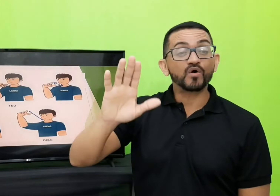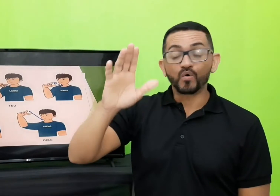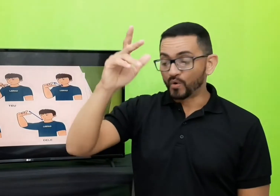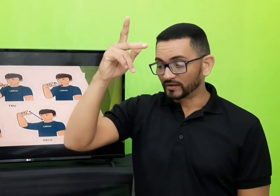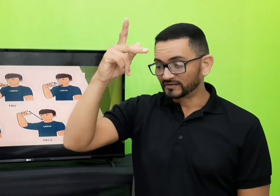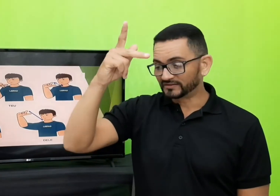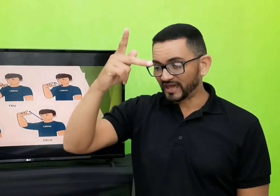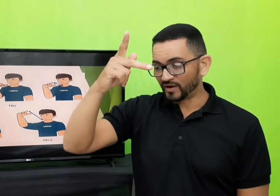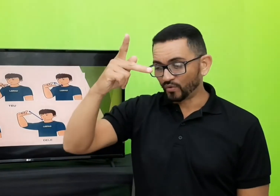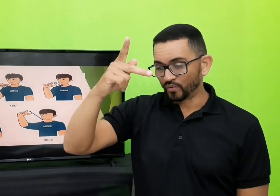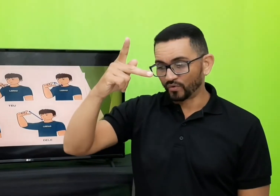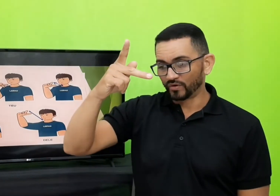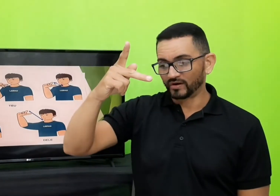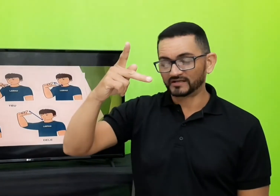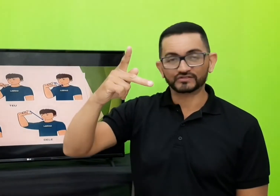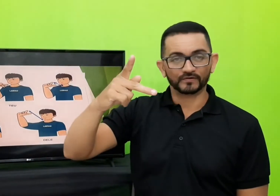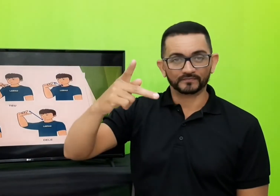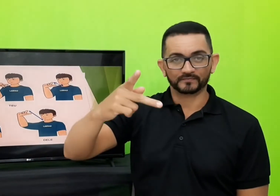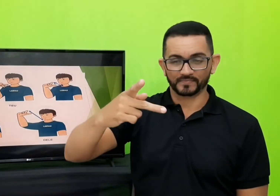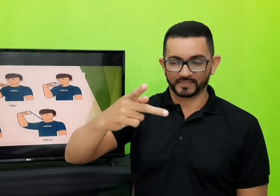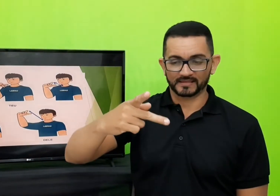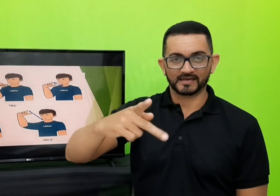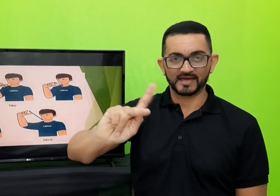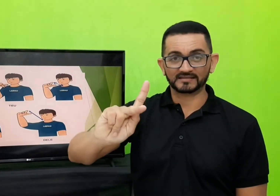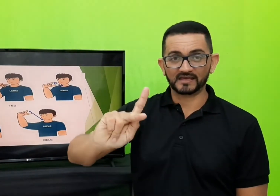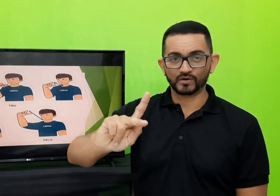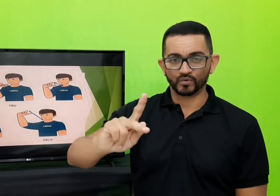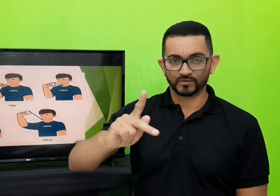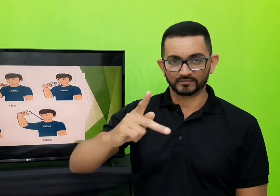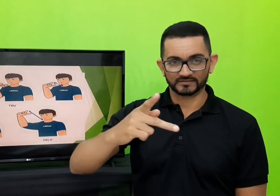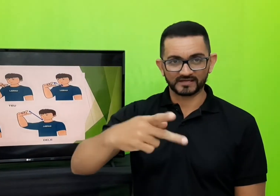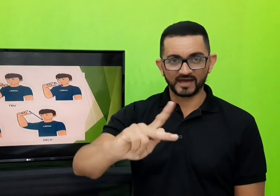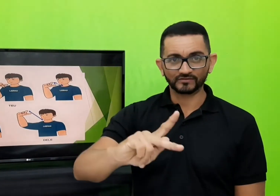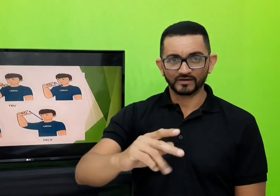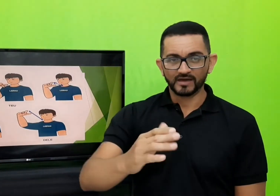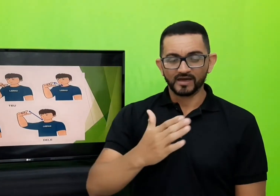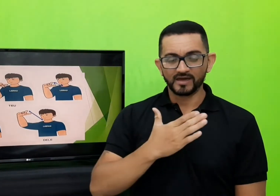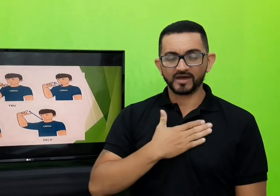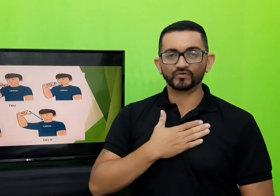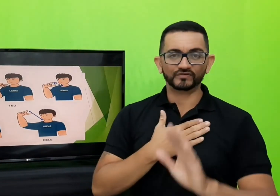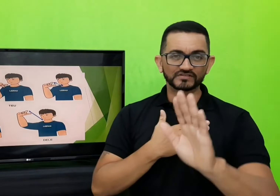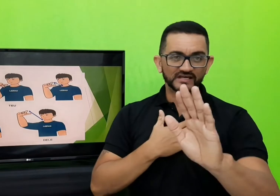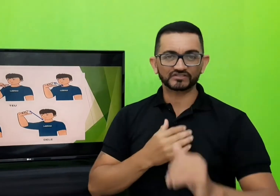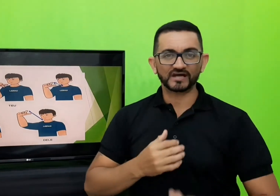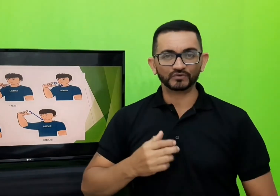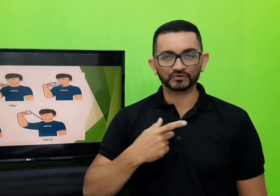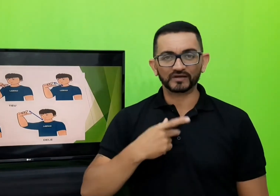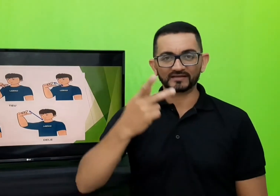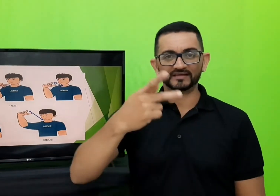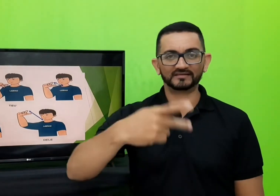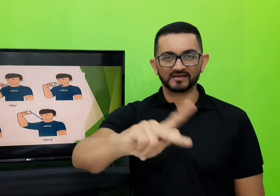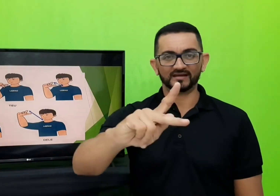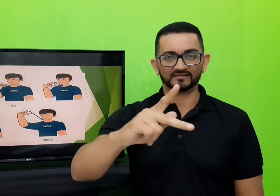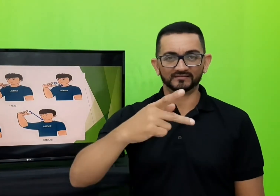Seu, teu, olha só. É teu, certo? Eu e você que está do outro lado da tela.